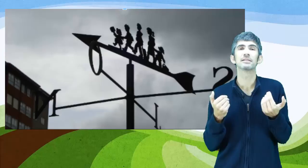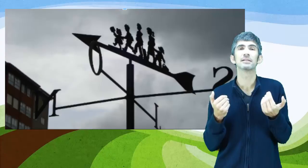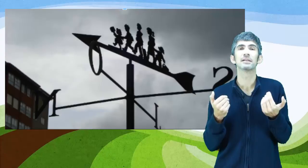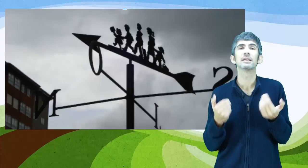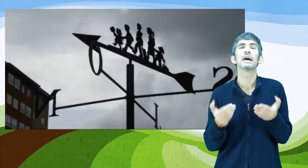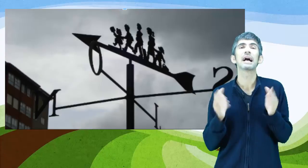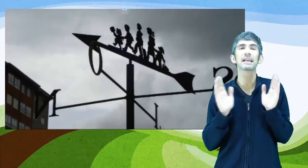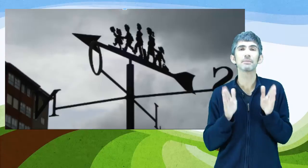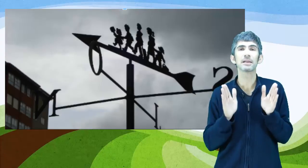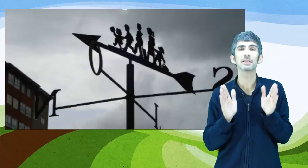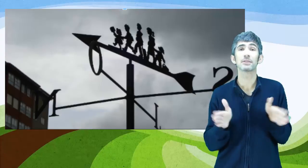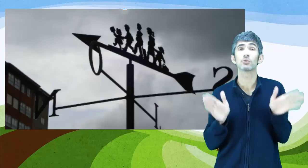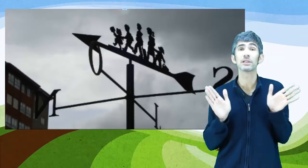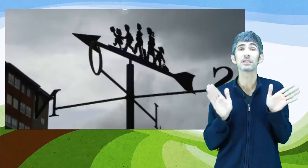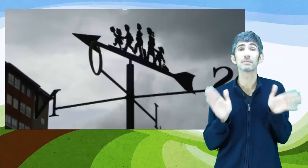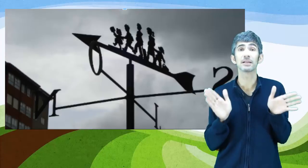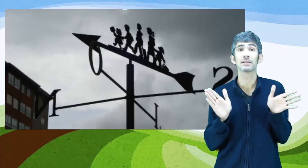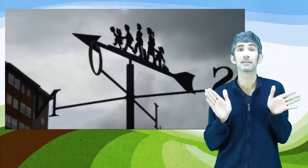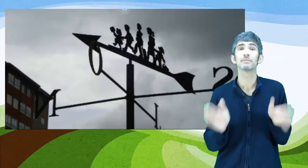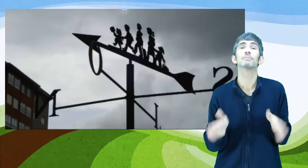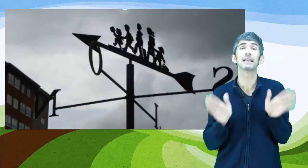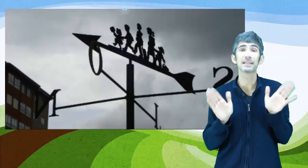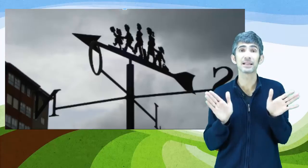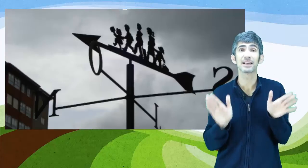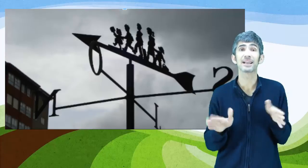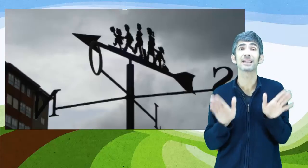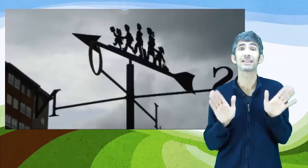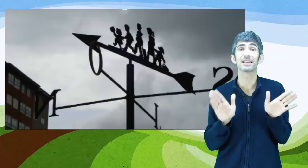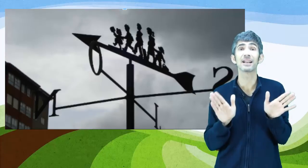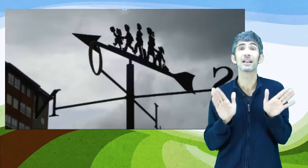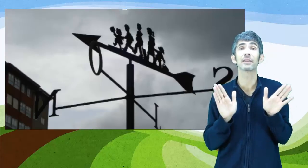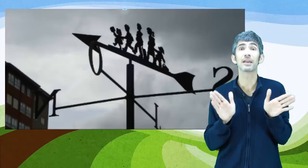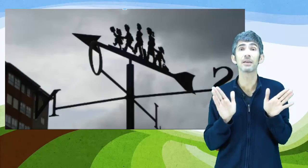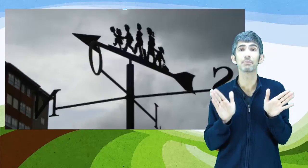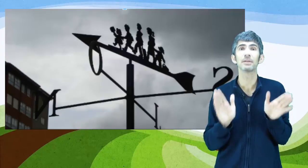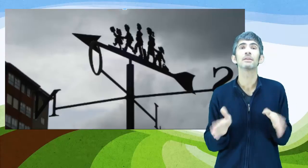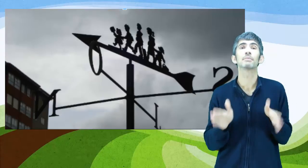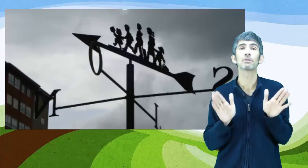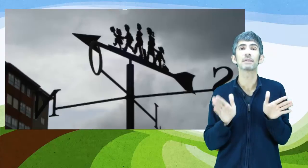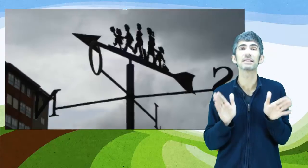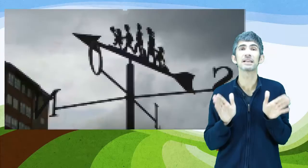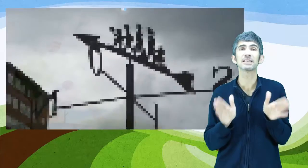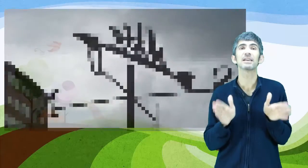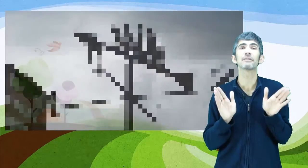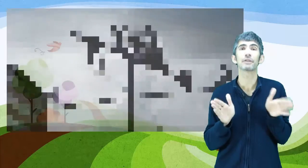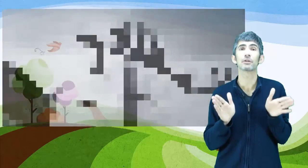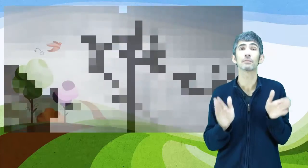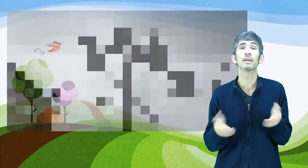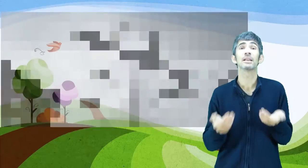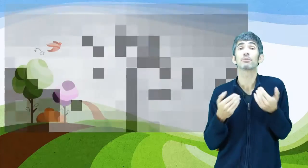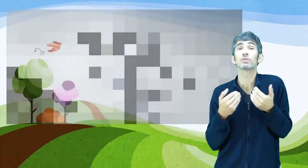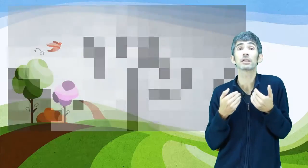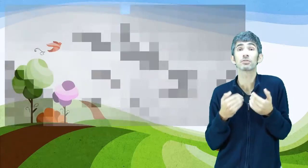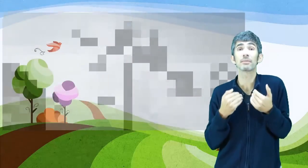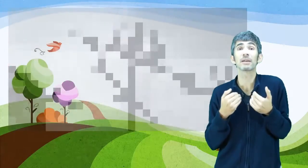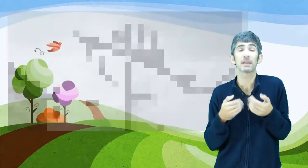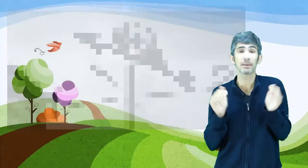aquí veis la chulísima veleta que tiene en el ceip manuel masdías en ferrol la puso aquí nuestra amiga maribel